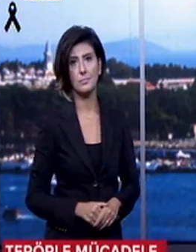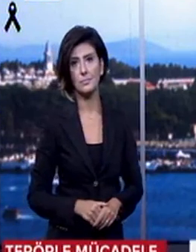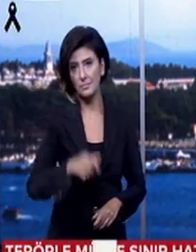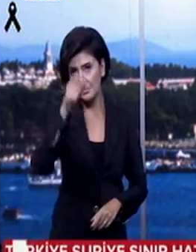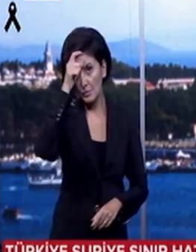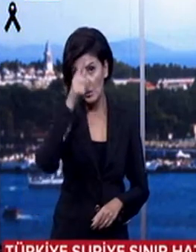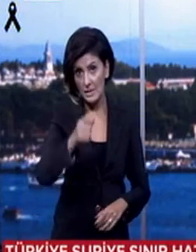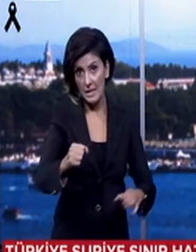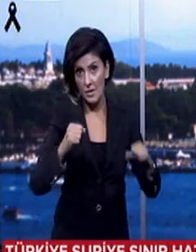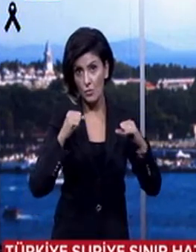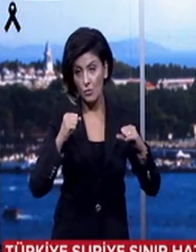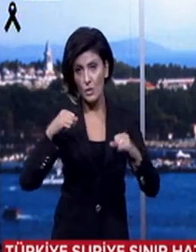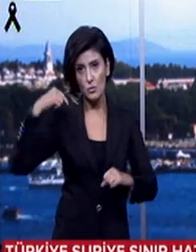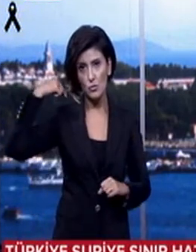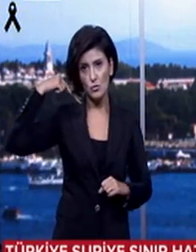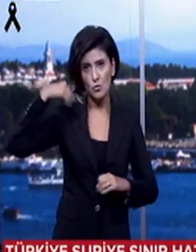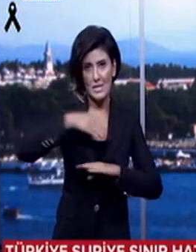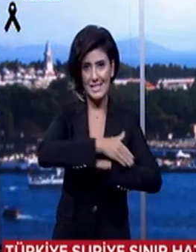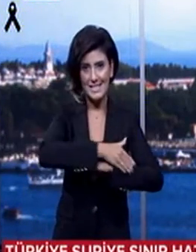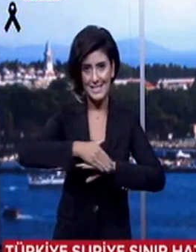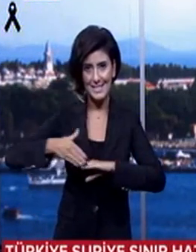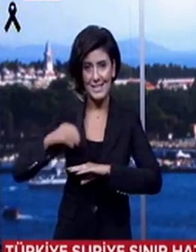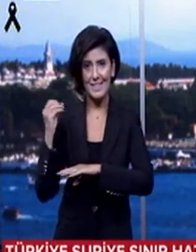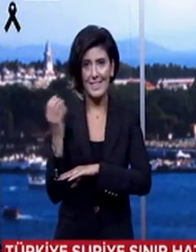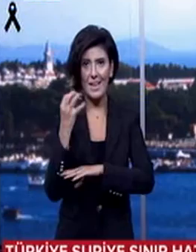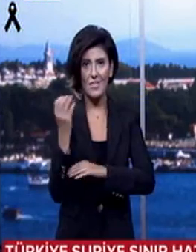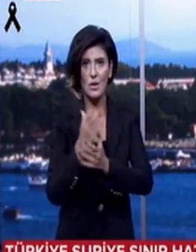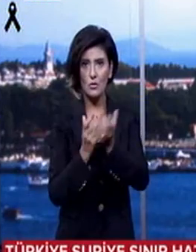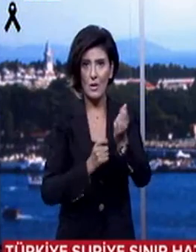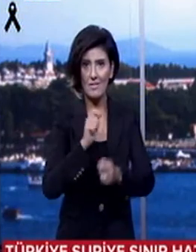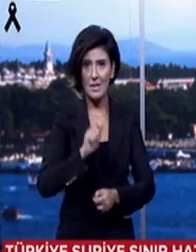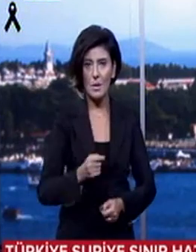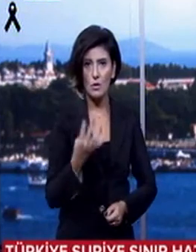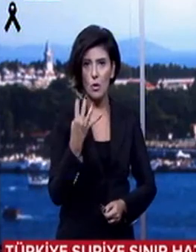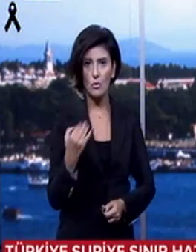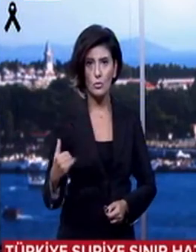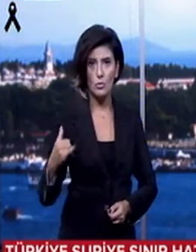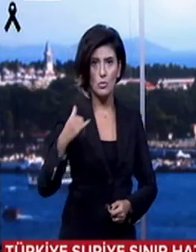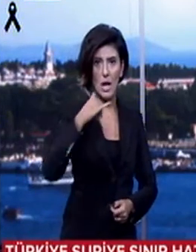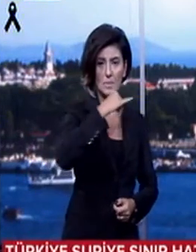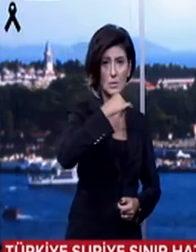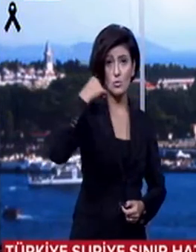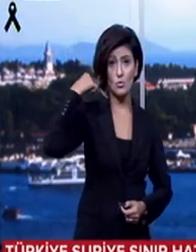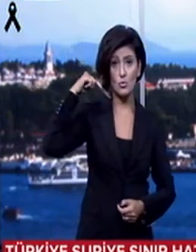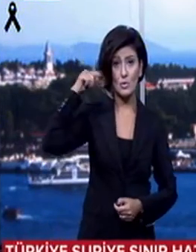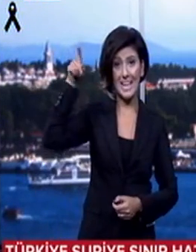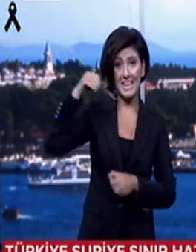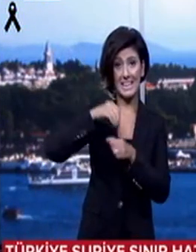Türk Silahlı Kuvvetleri Suriye sınırında devriye görevi yapan 4 uçağımızın Suriye'de